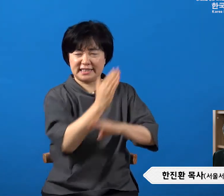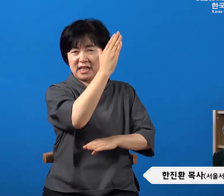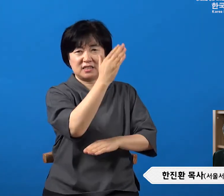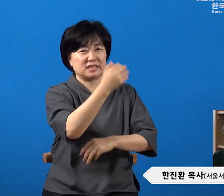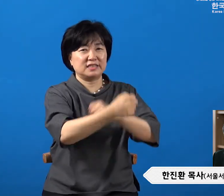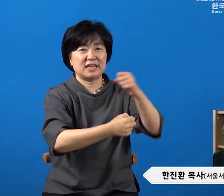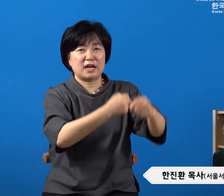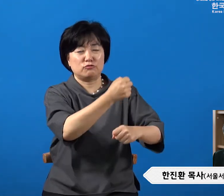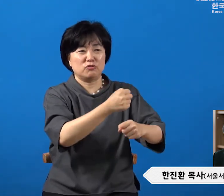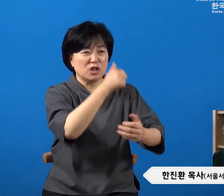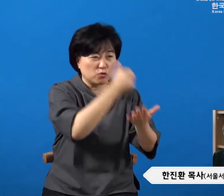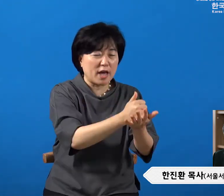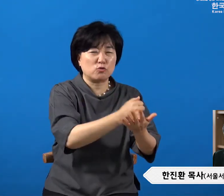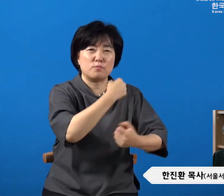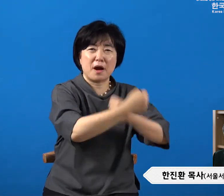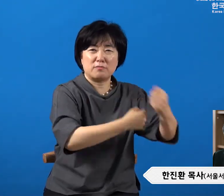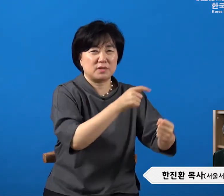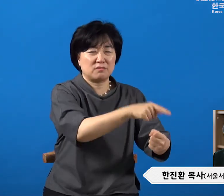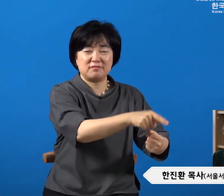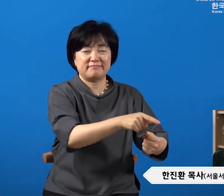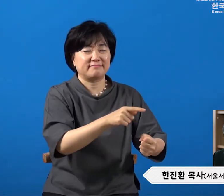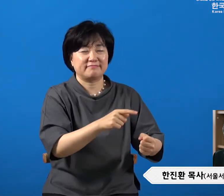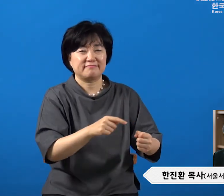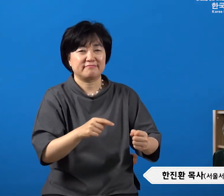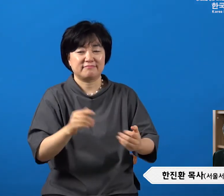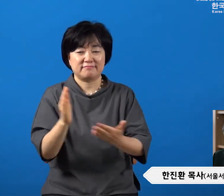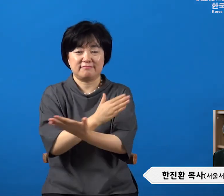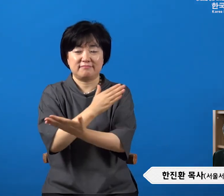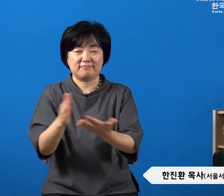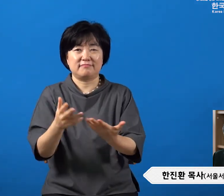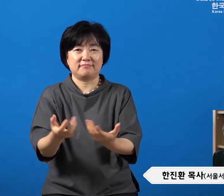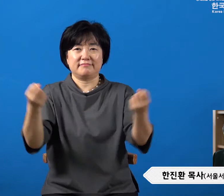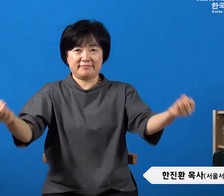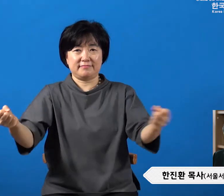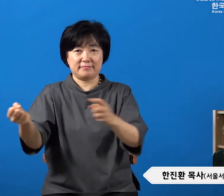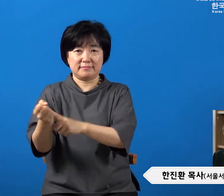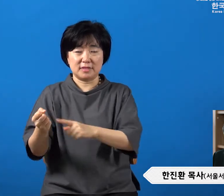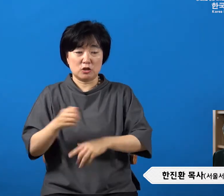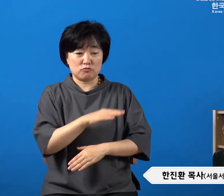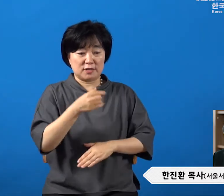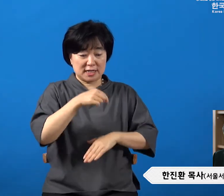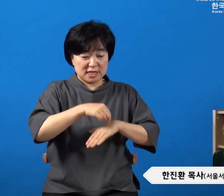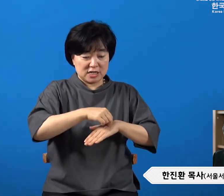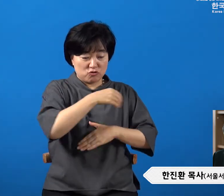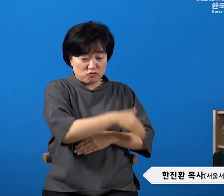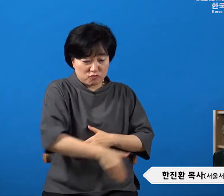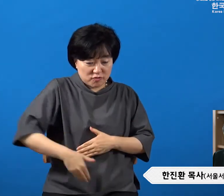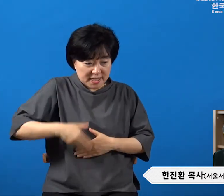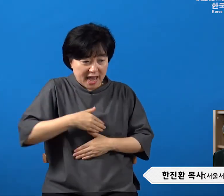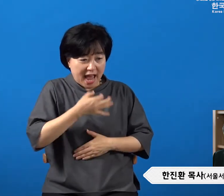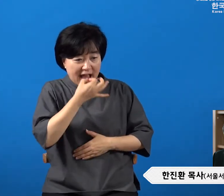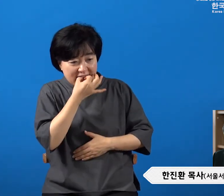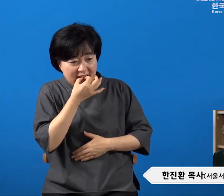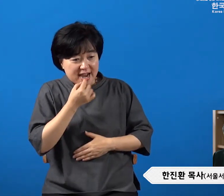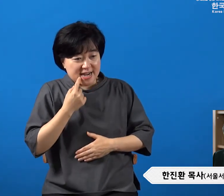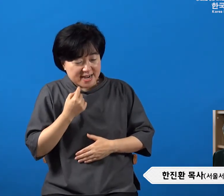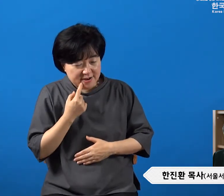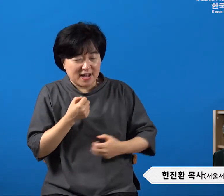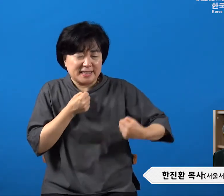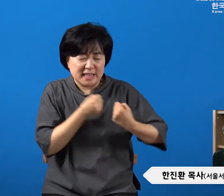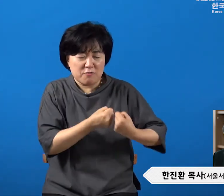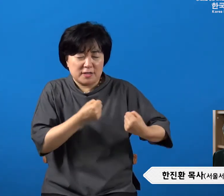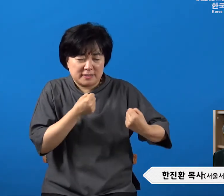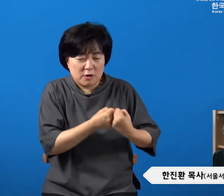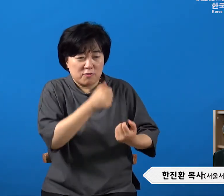자유입니다. 우리는 다 육체의 소욕과 싸울 수 있어야 됩니다. 죄와 더불어서 싸우면서